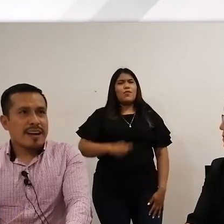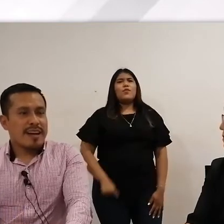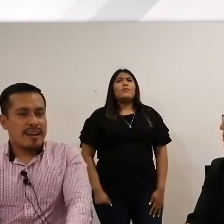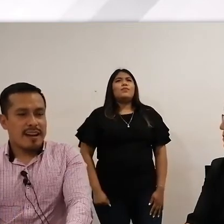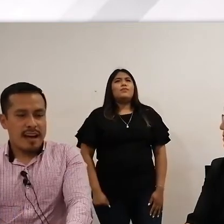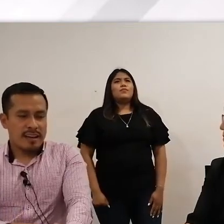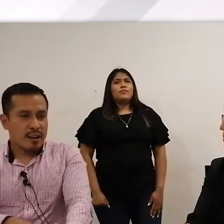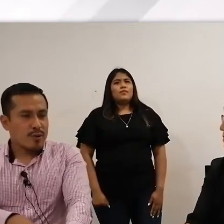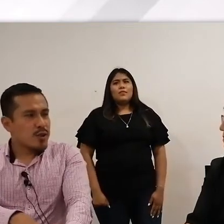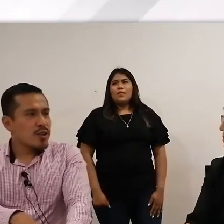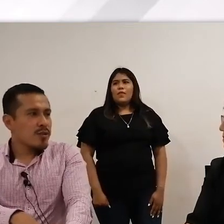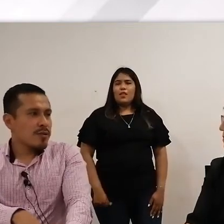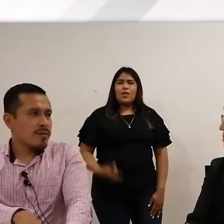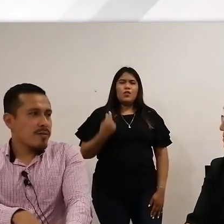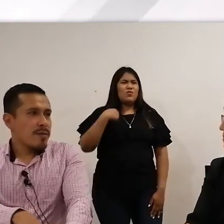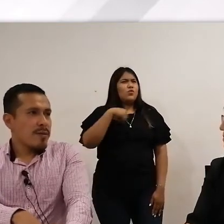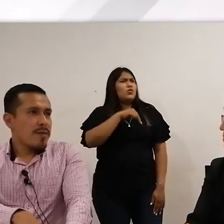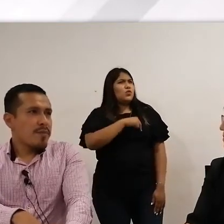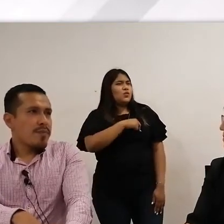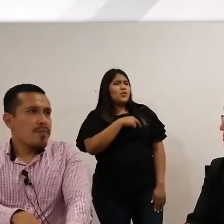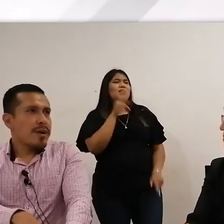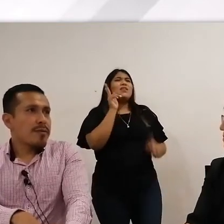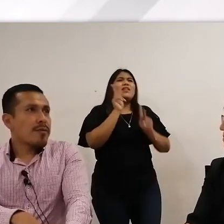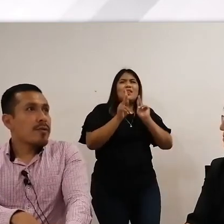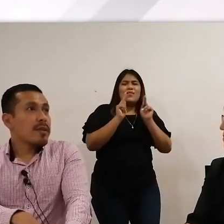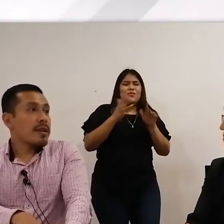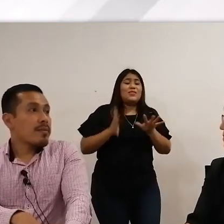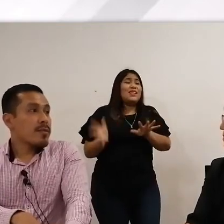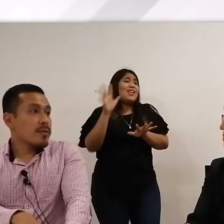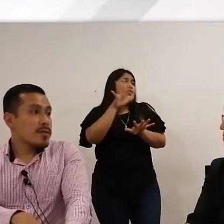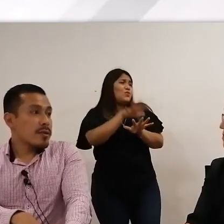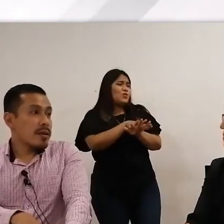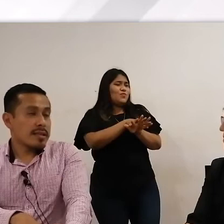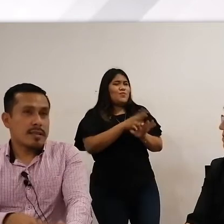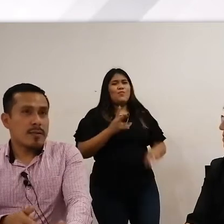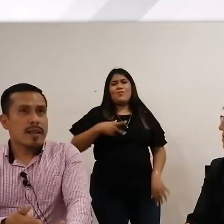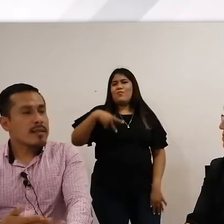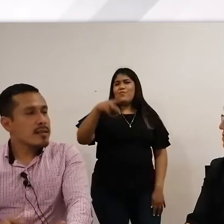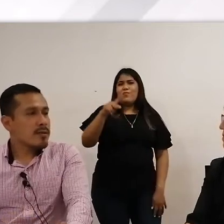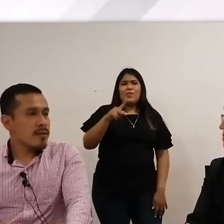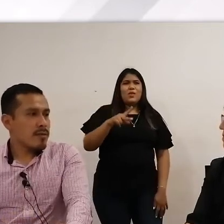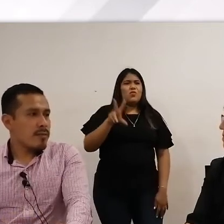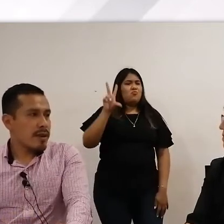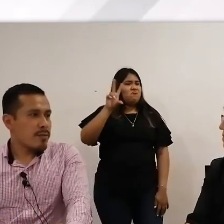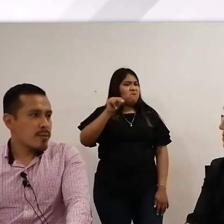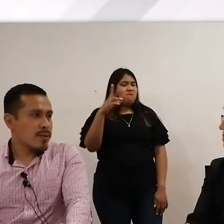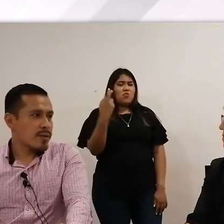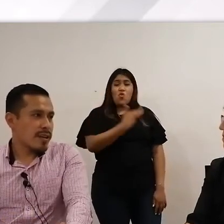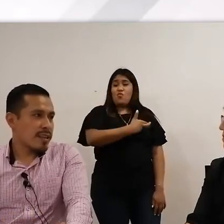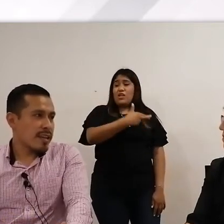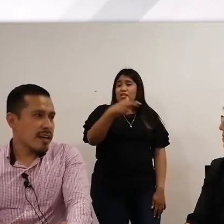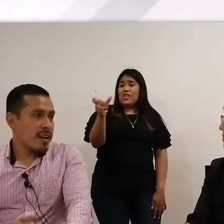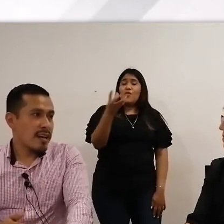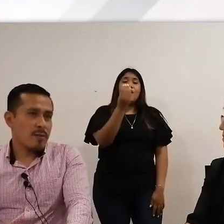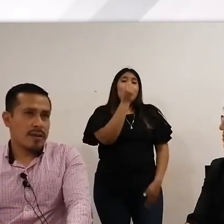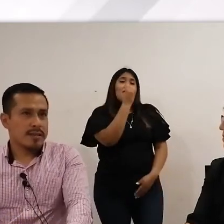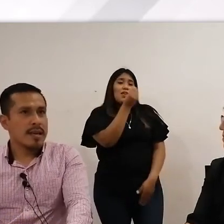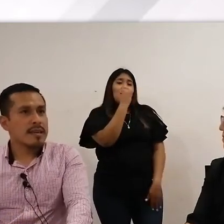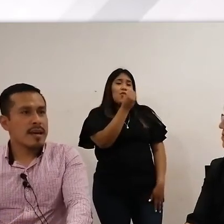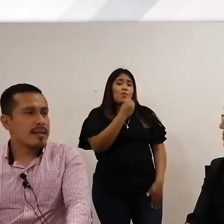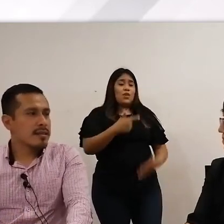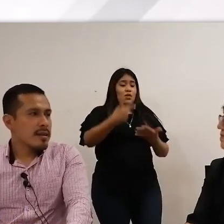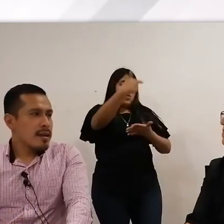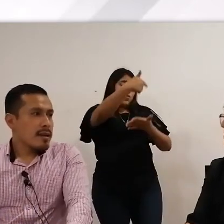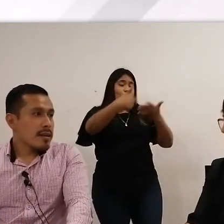Hablamos de la inclusión, pero no tenemos restaurantes con menús que tengan lengua